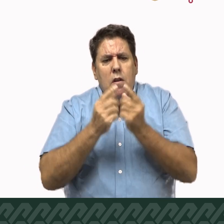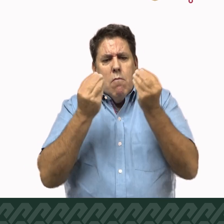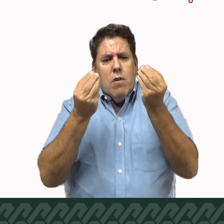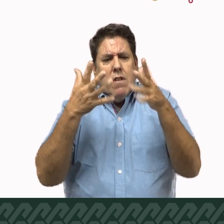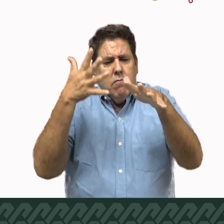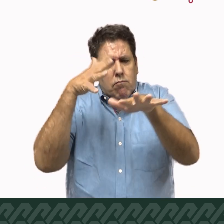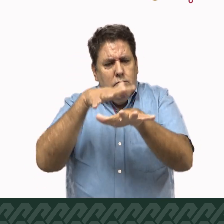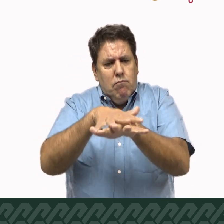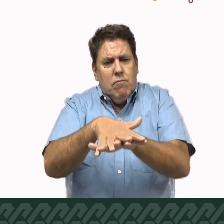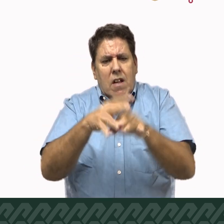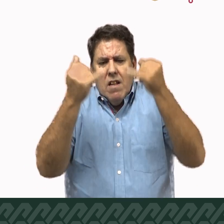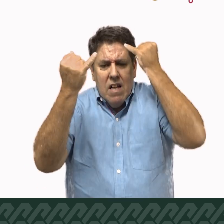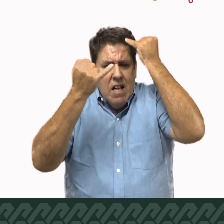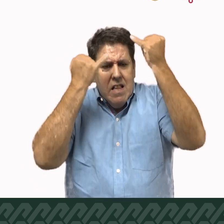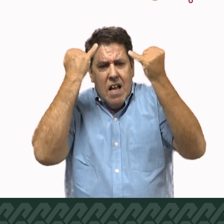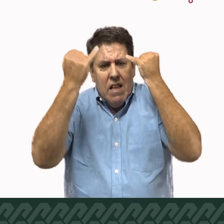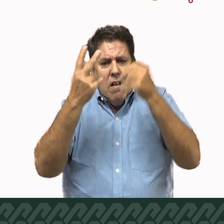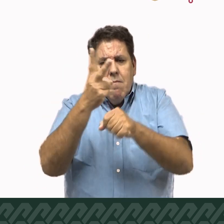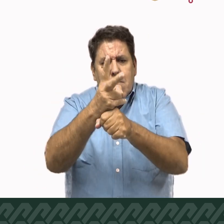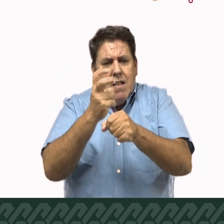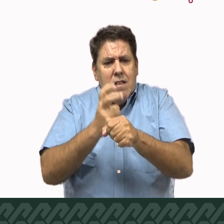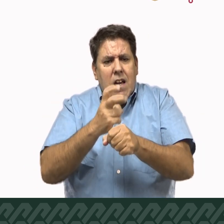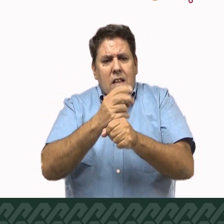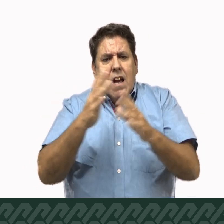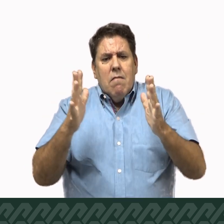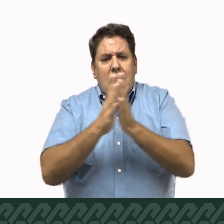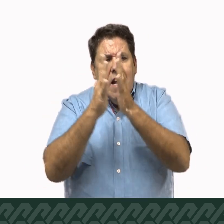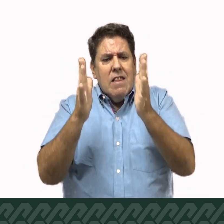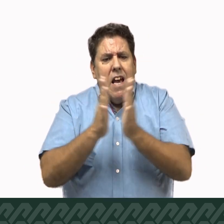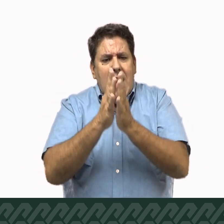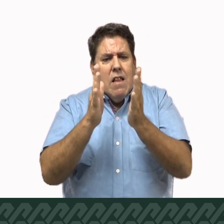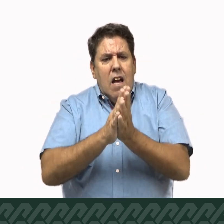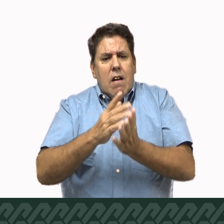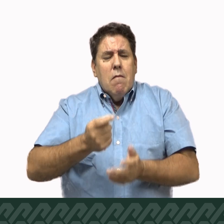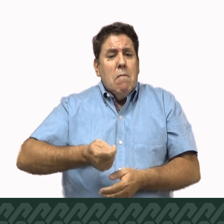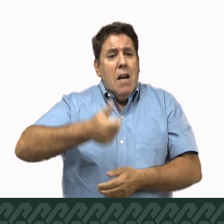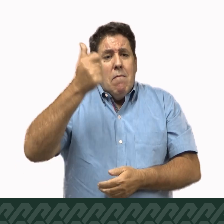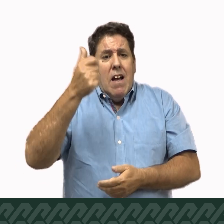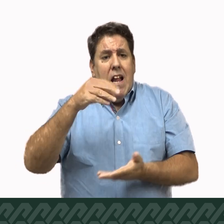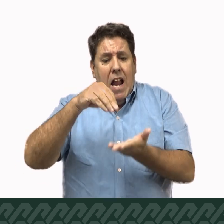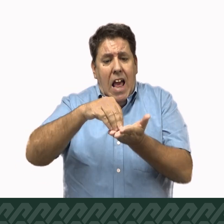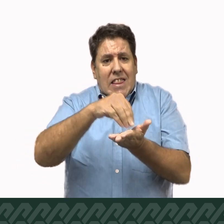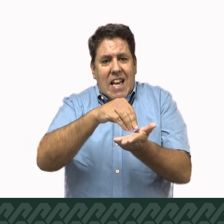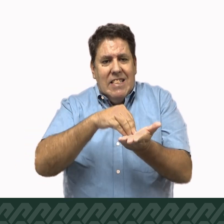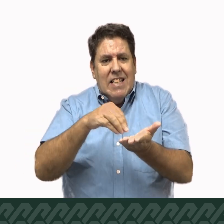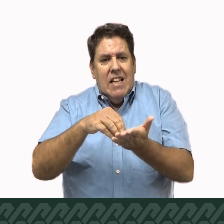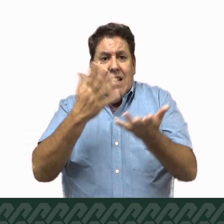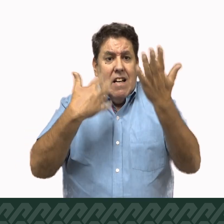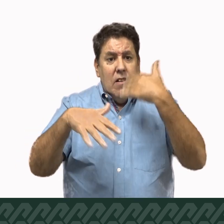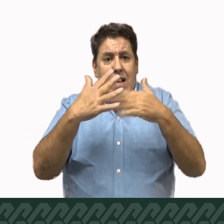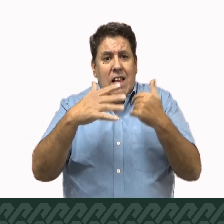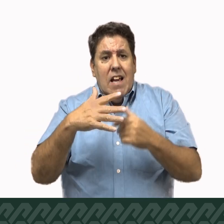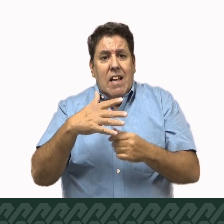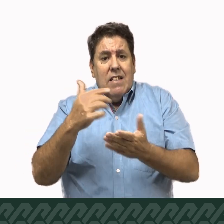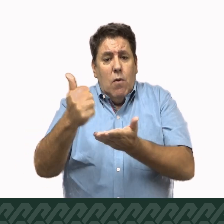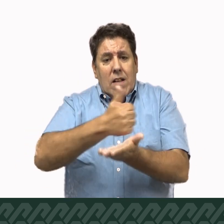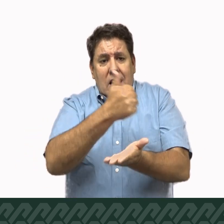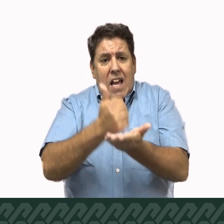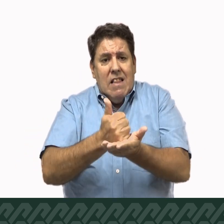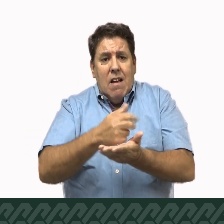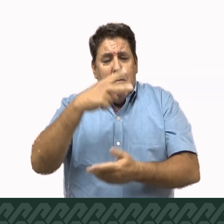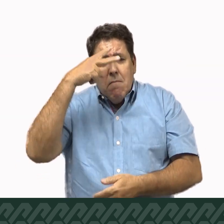apoyo del colectivo inclusión creativa te invitan a participar en la primera edición de la lotería enseñas en la Ciudad de